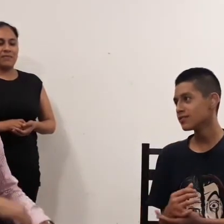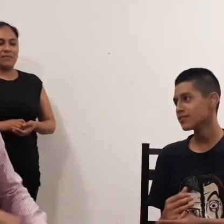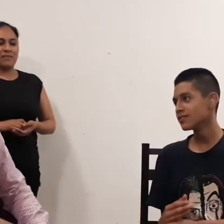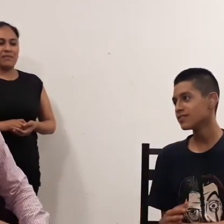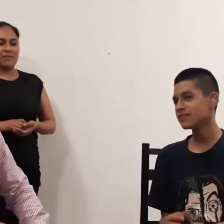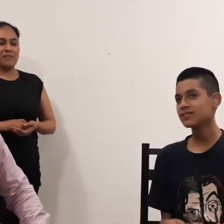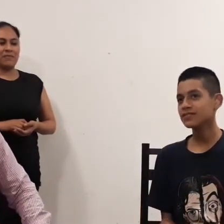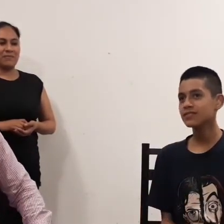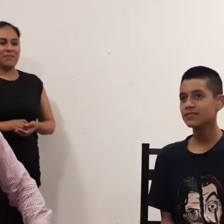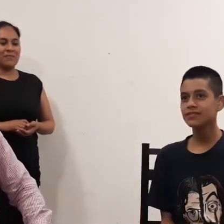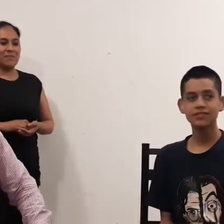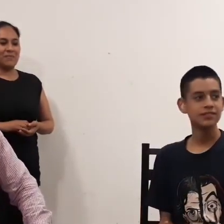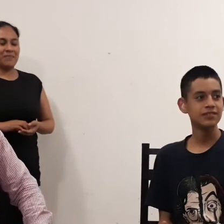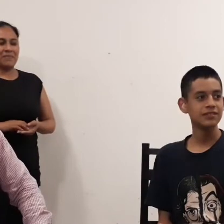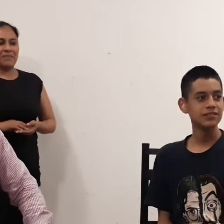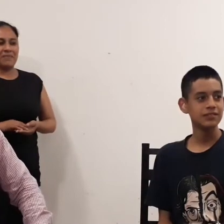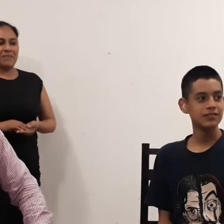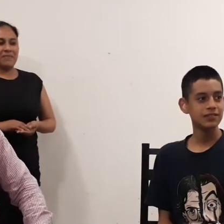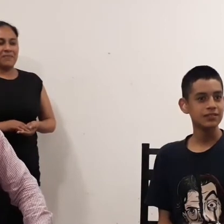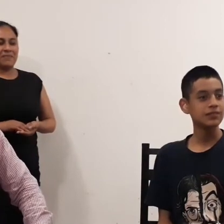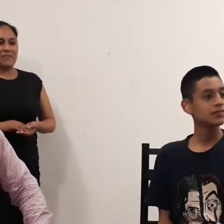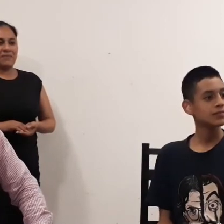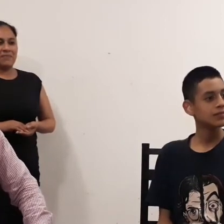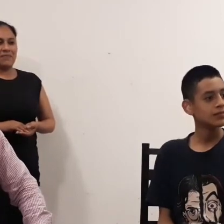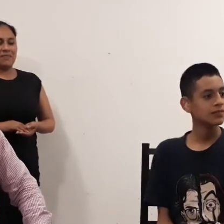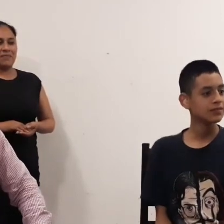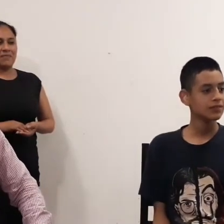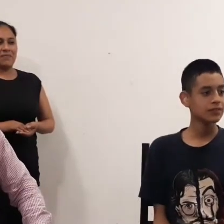Sí. Sí, le gusta leer.